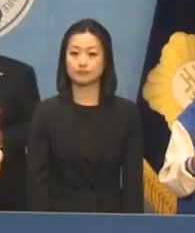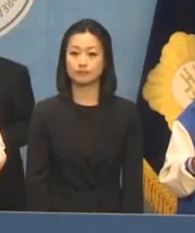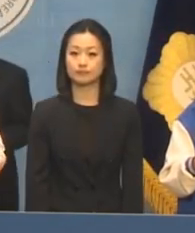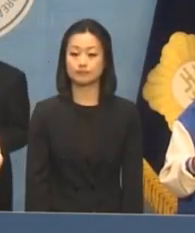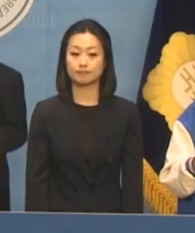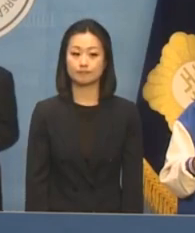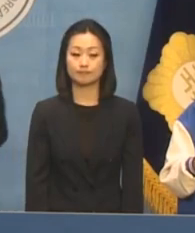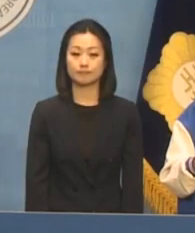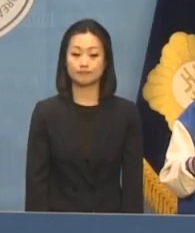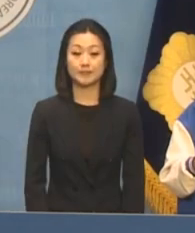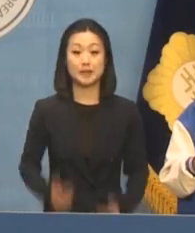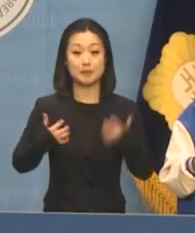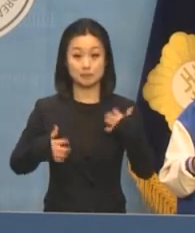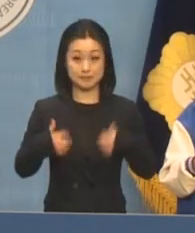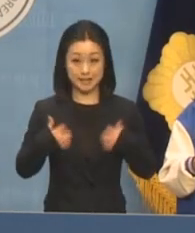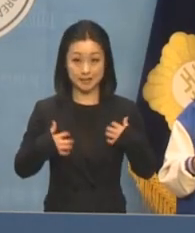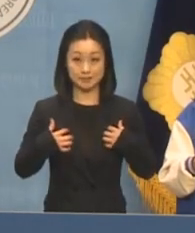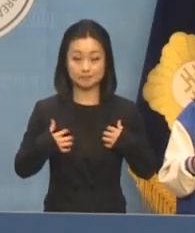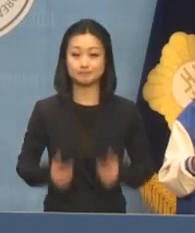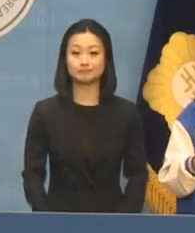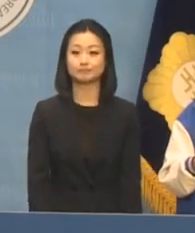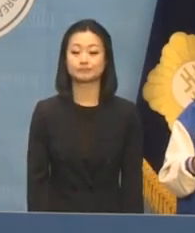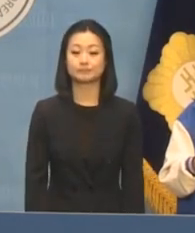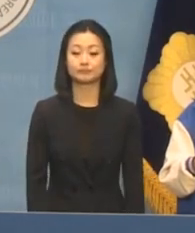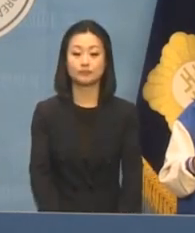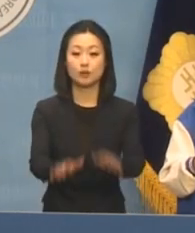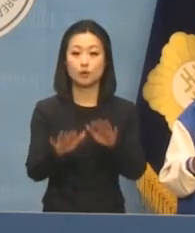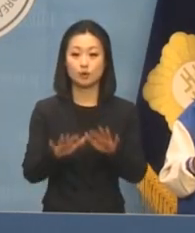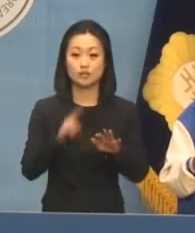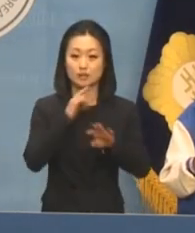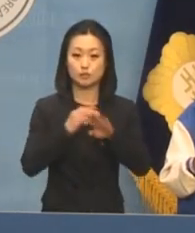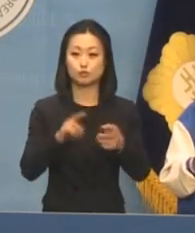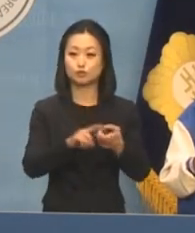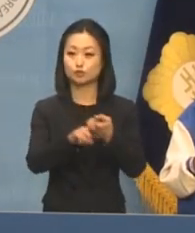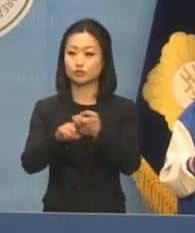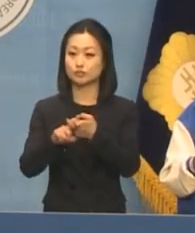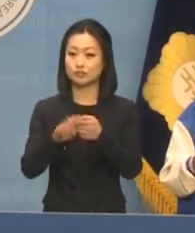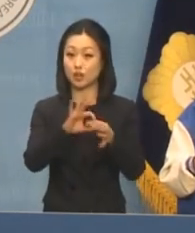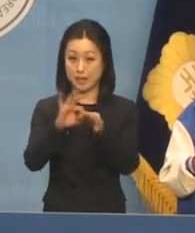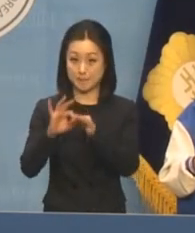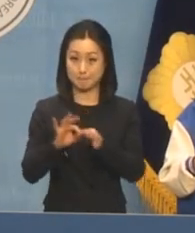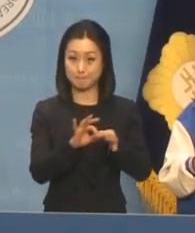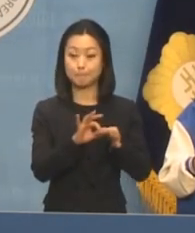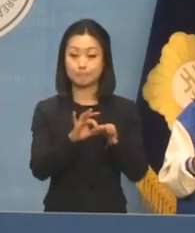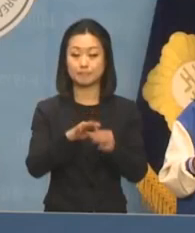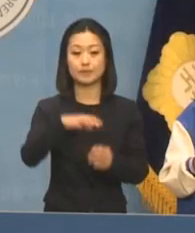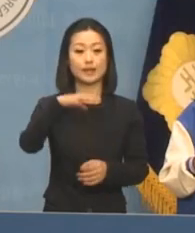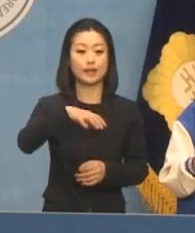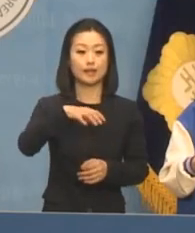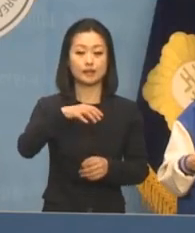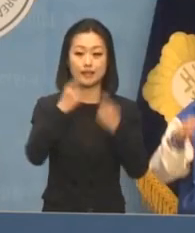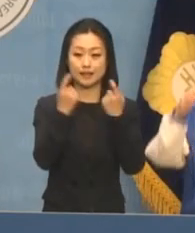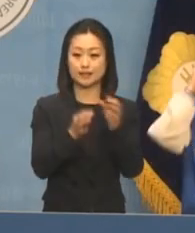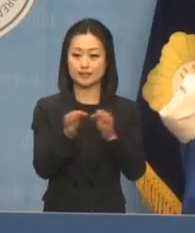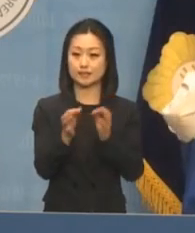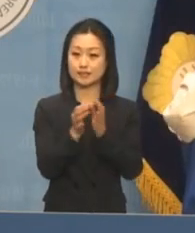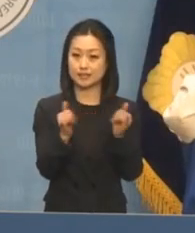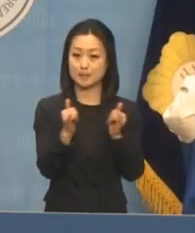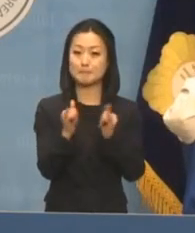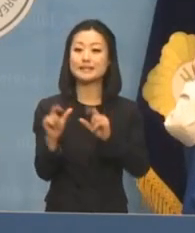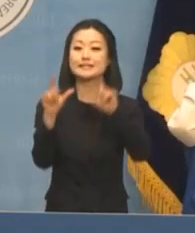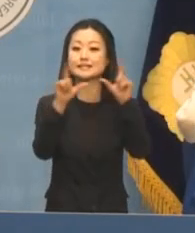세네 반갑습니다 오늘은 더불어 민주 연합이 마련한 소상공인 자영업자